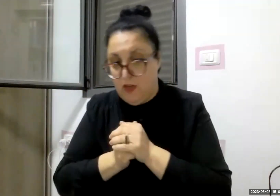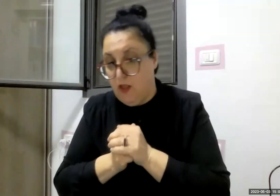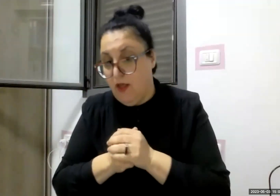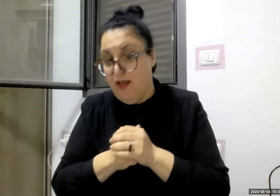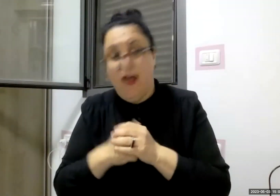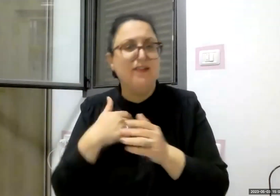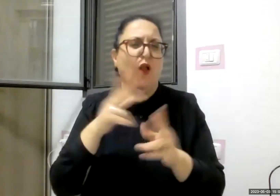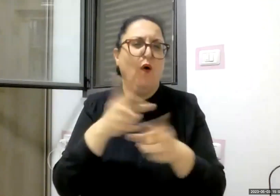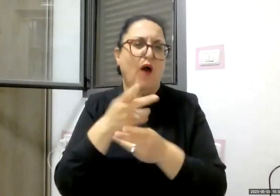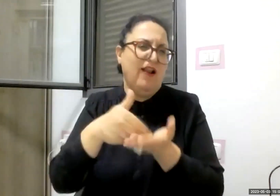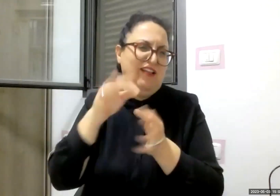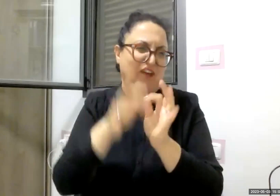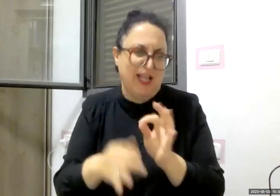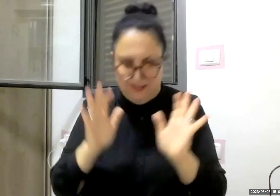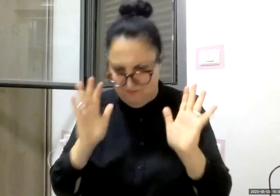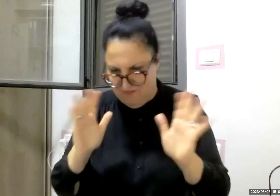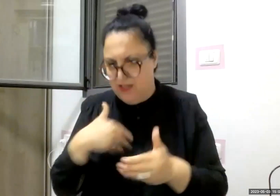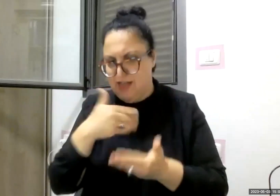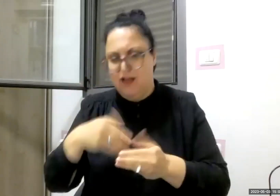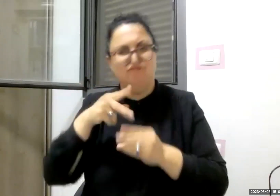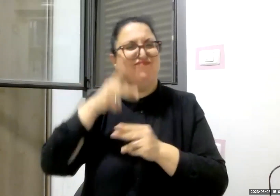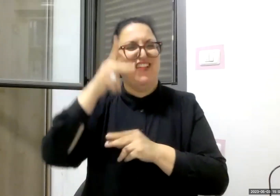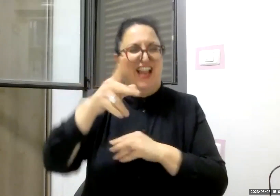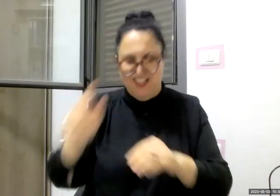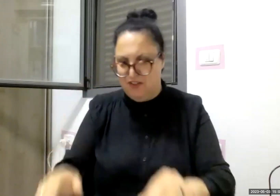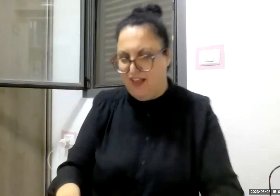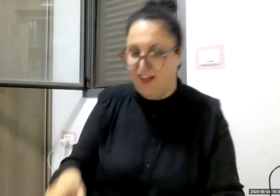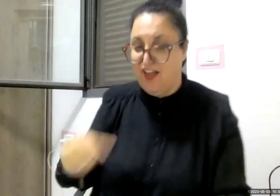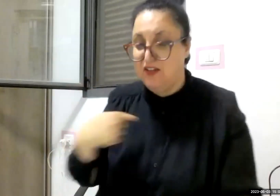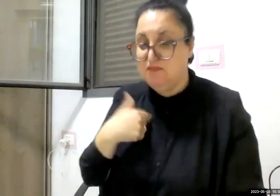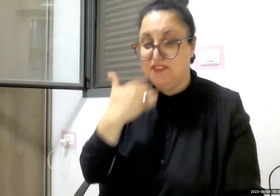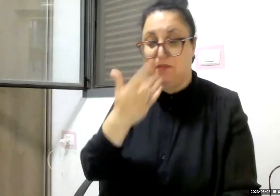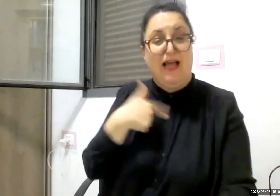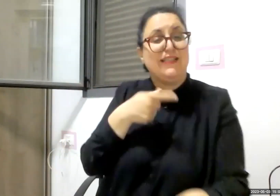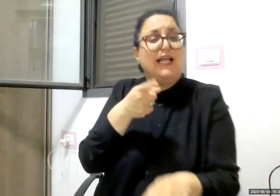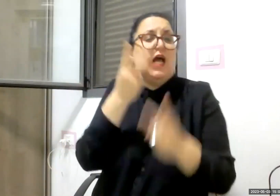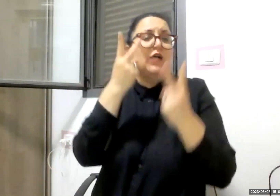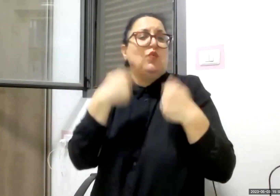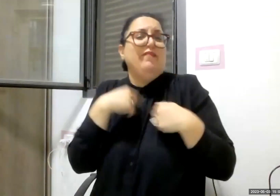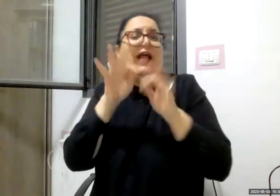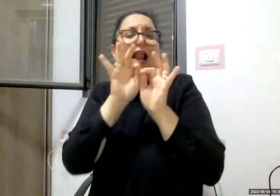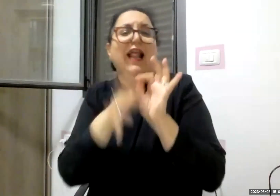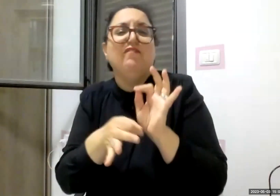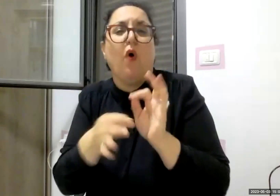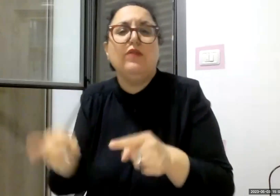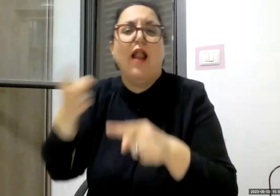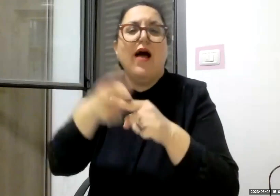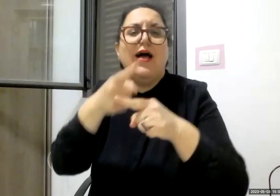מה נעשה, והיא לא הצליחה לתרגם לי. אני לא אפרץ, יותר מזה, אני אמשיך הלאה, היה